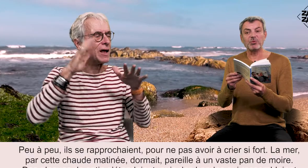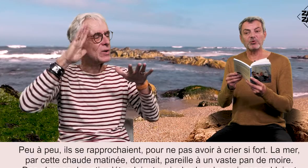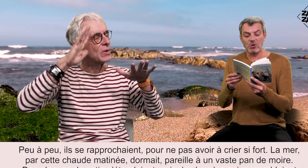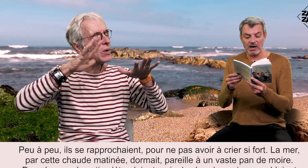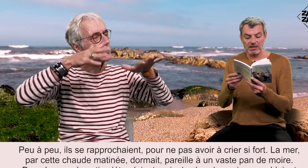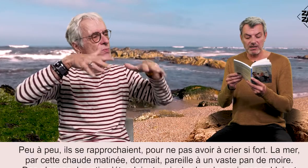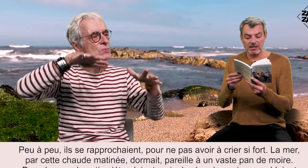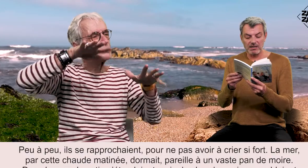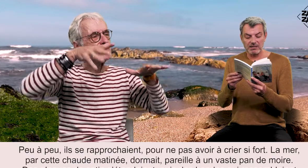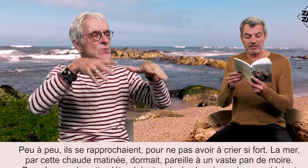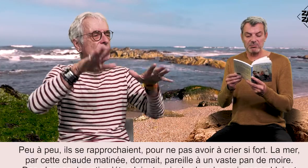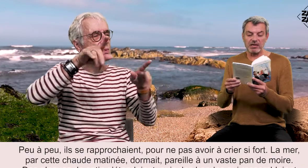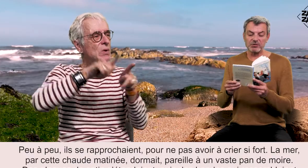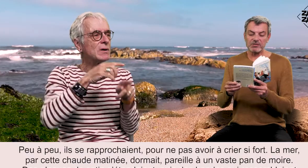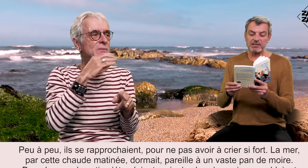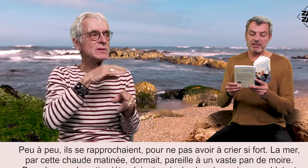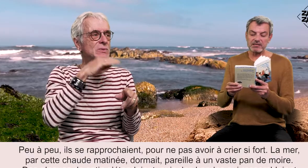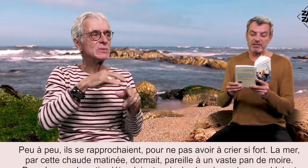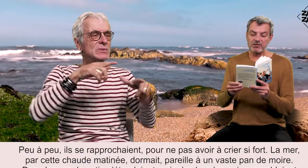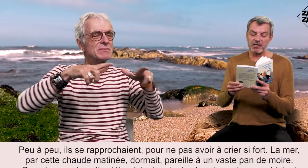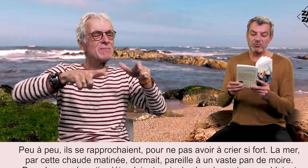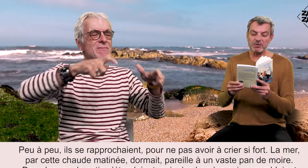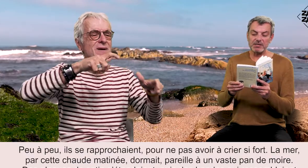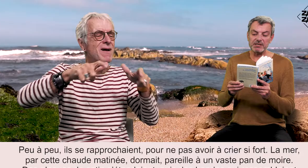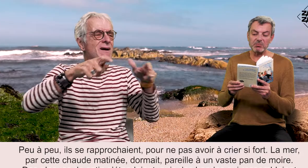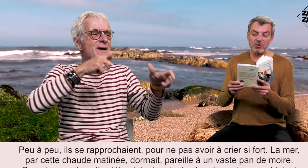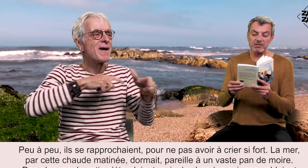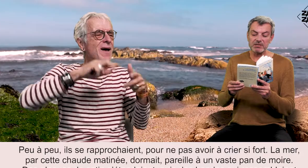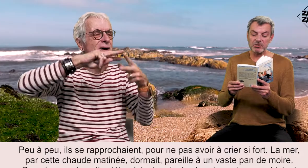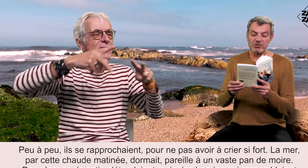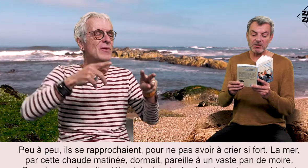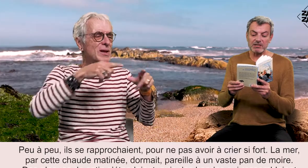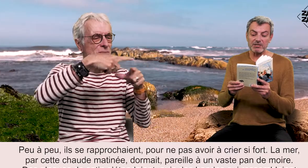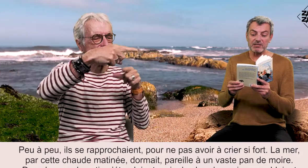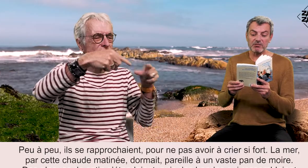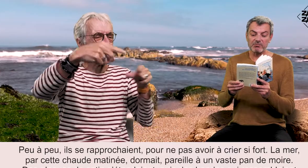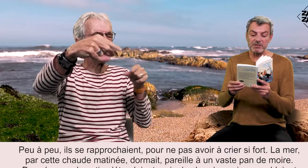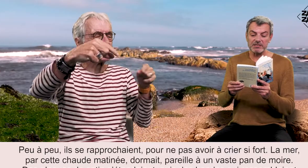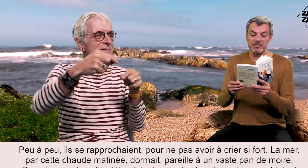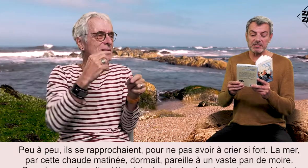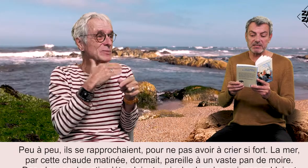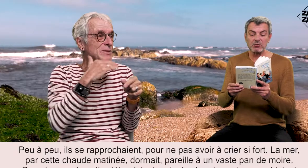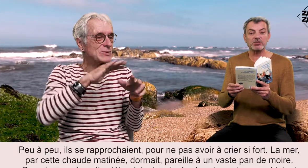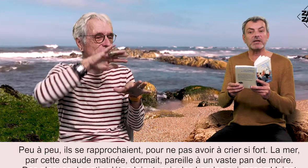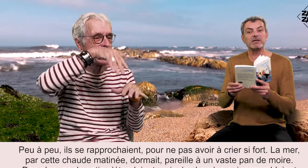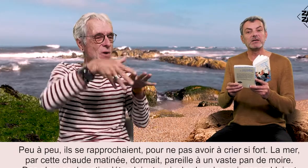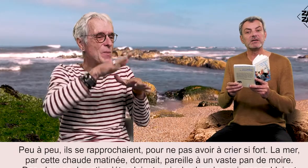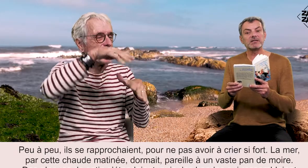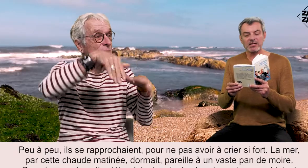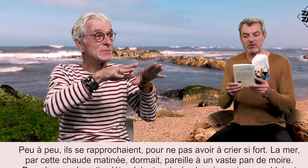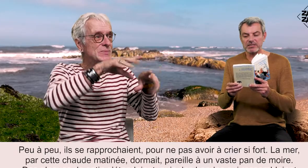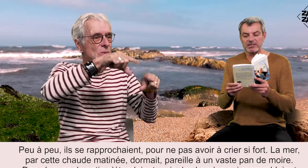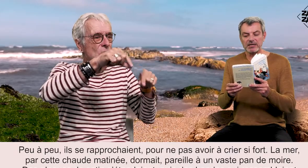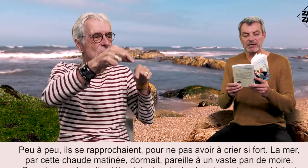un vaste pan de moire. Des plaques de satin s'étendaient, puis des bandes qui ressemblaient à une étoffe plissée s'allongeaient,